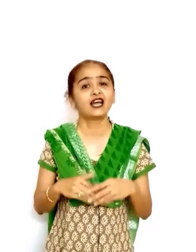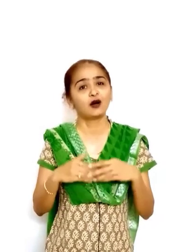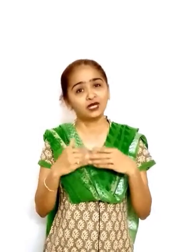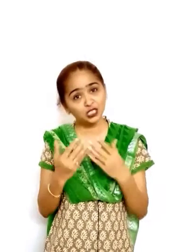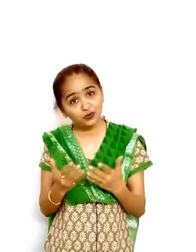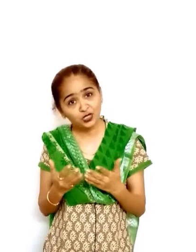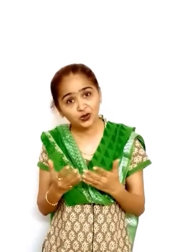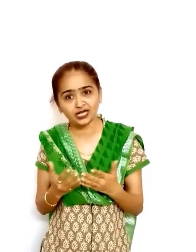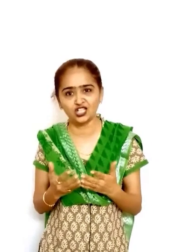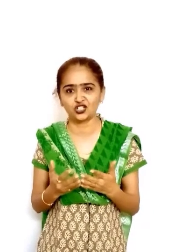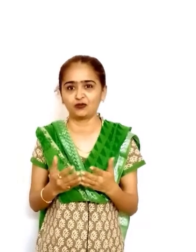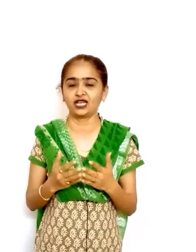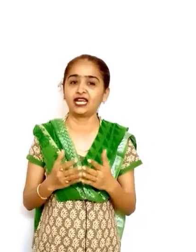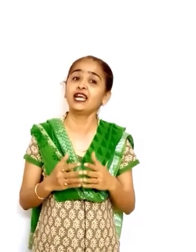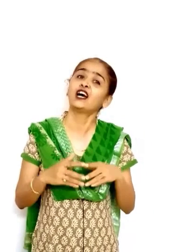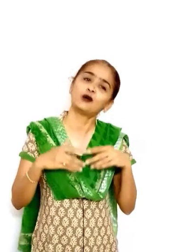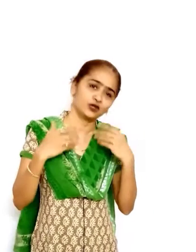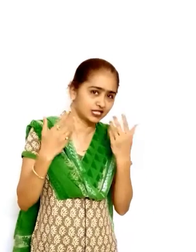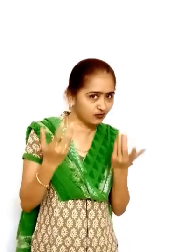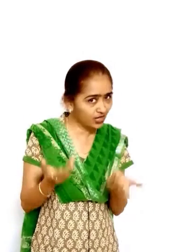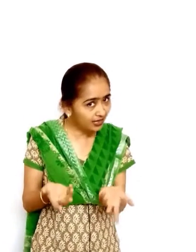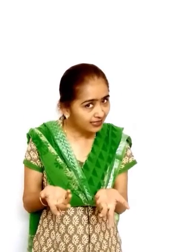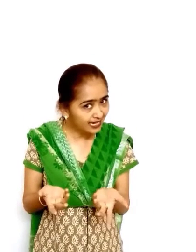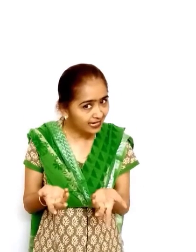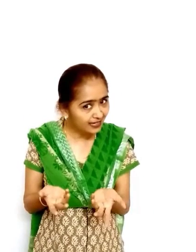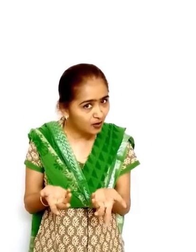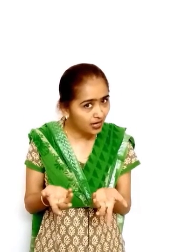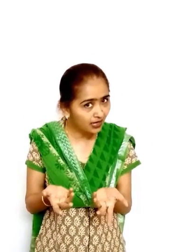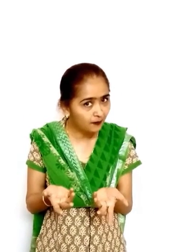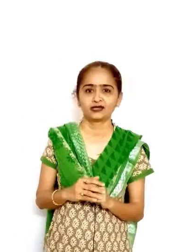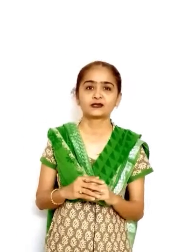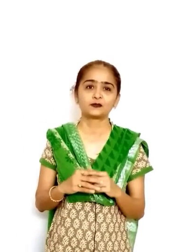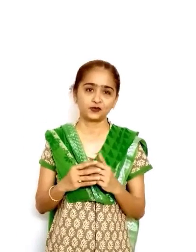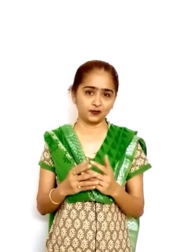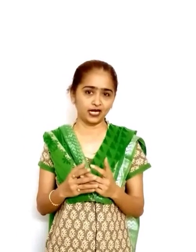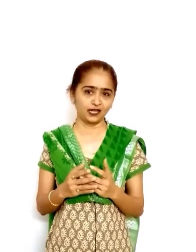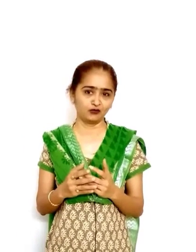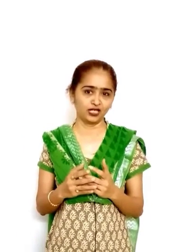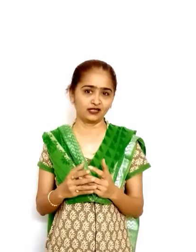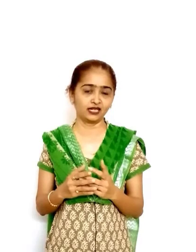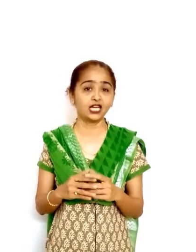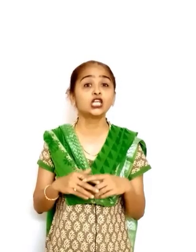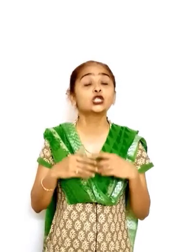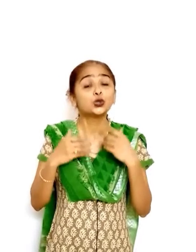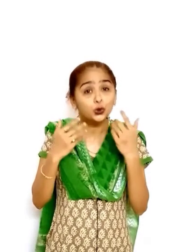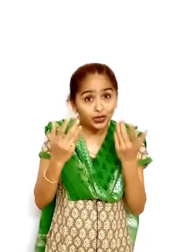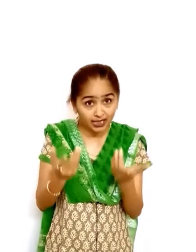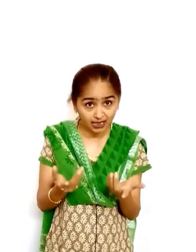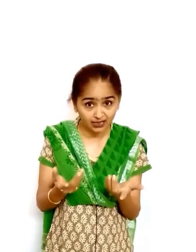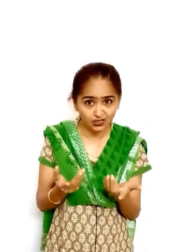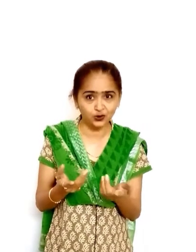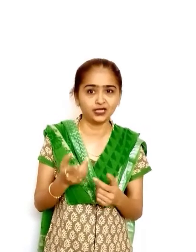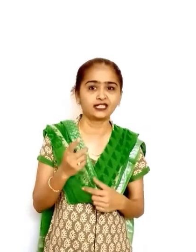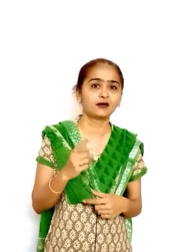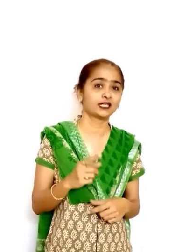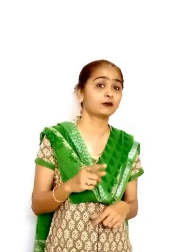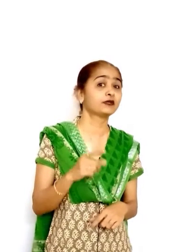अब इसमें जो कठिन शब्द हैं हम उनके शब्दार्थ देख लेते हैं। पहले सबसे पहले हम देखते हैं सुगीत। सुगीत का मतलब होता